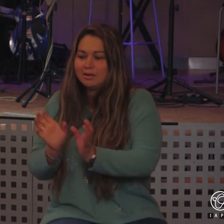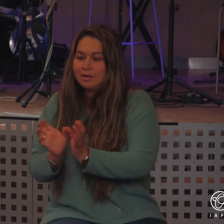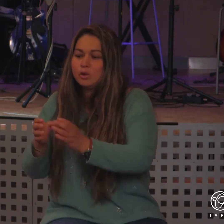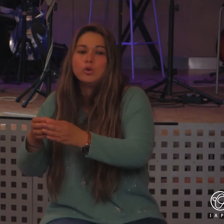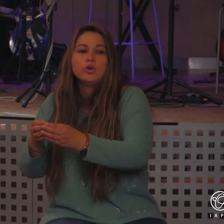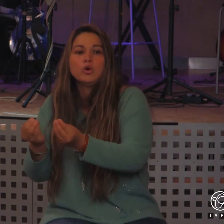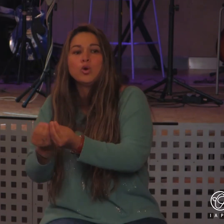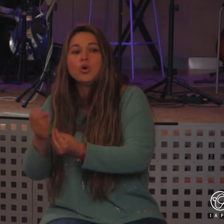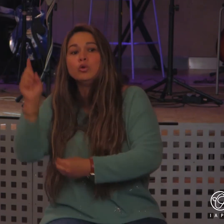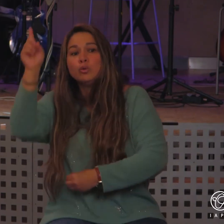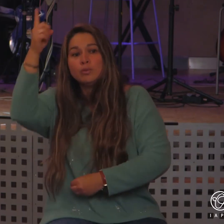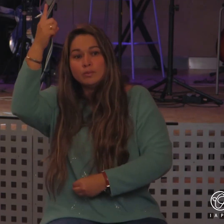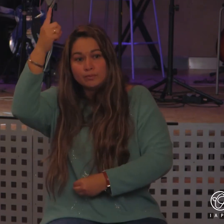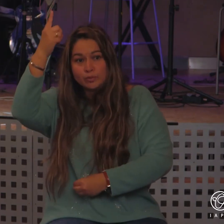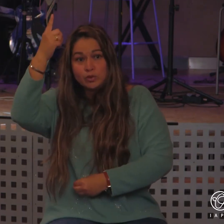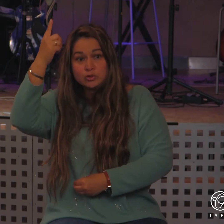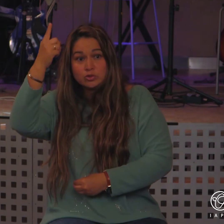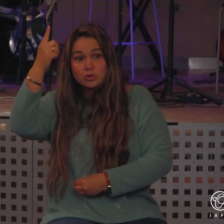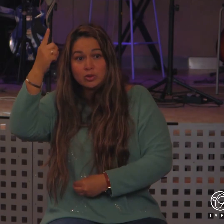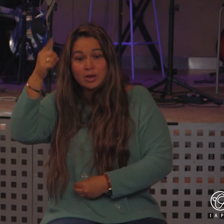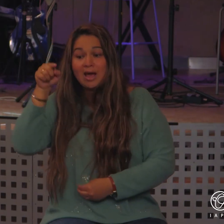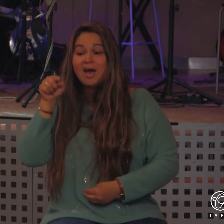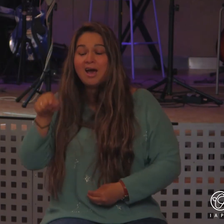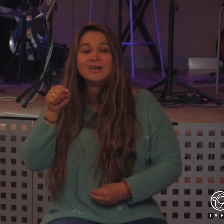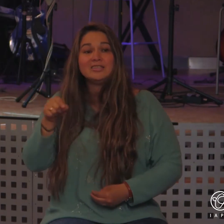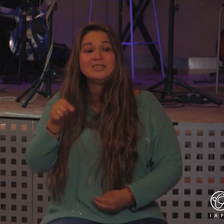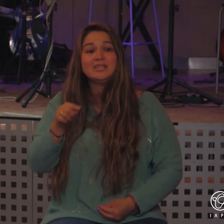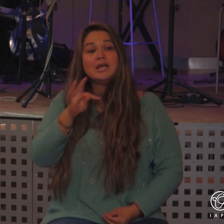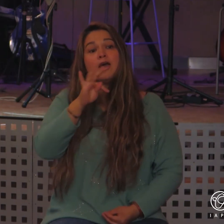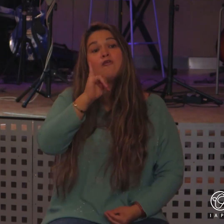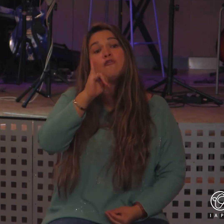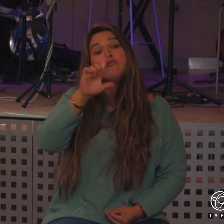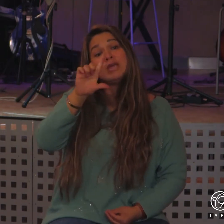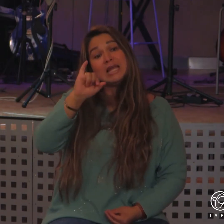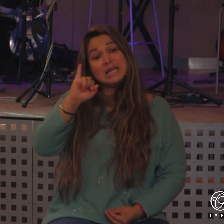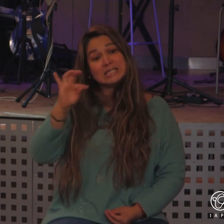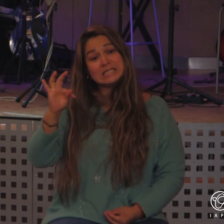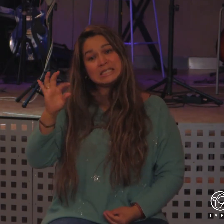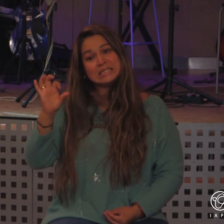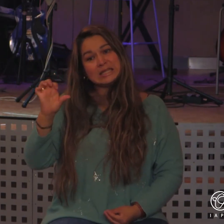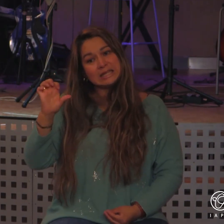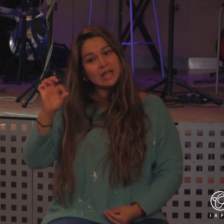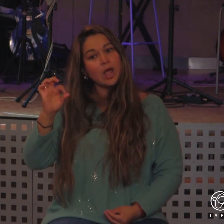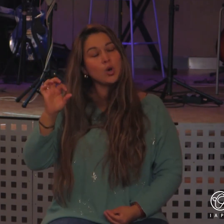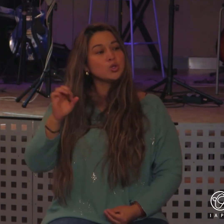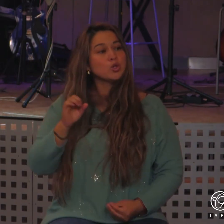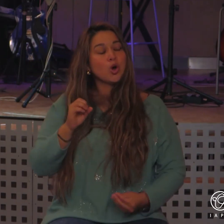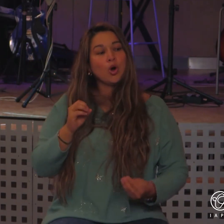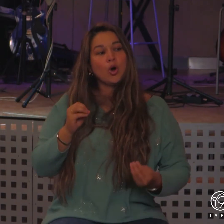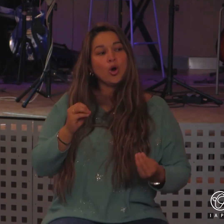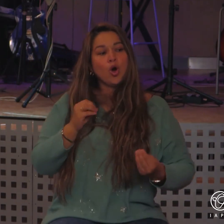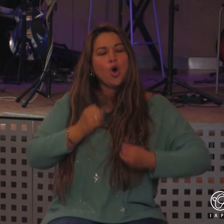hace? Suben para pelear contra nosotros.